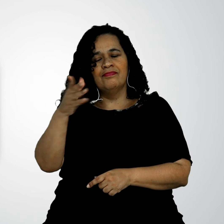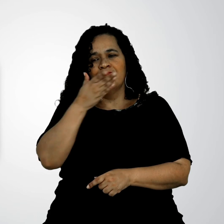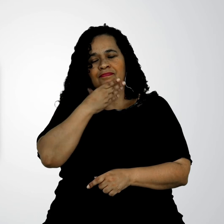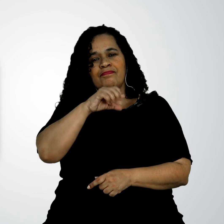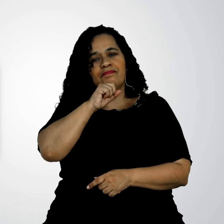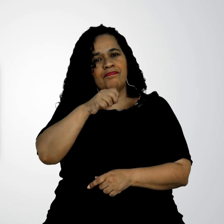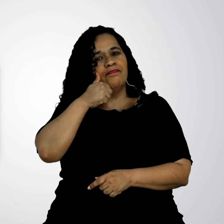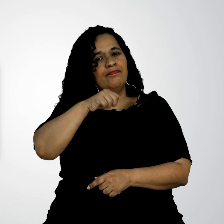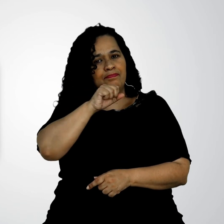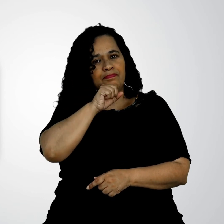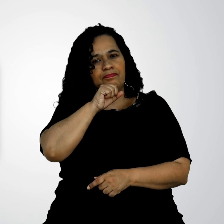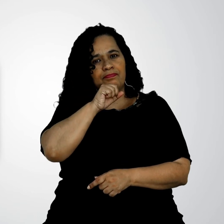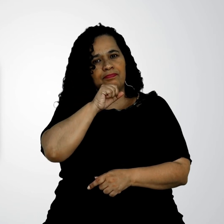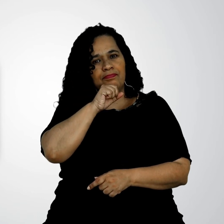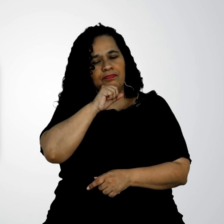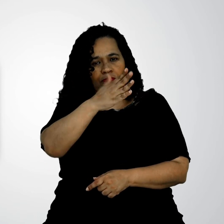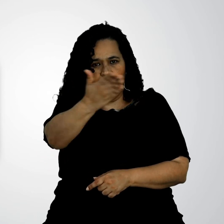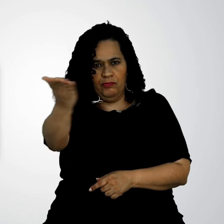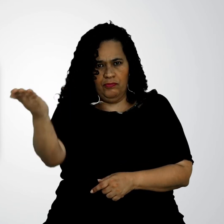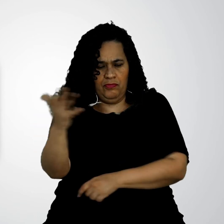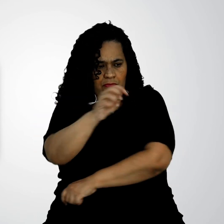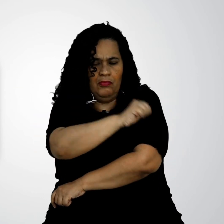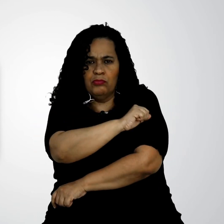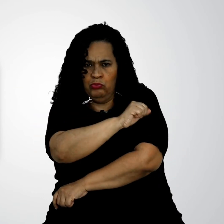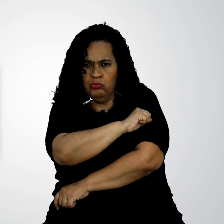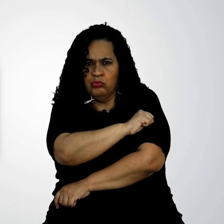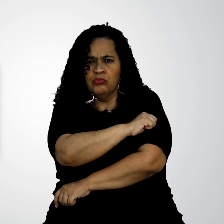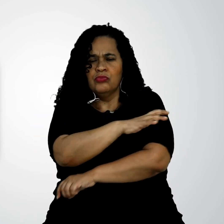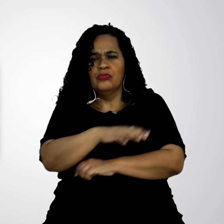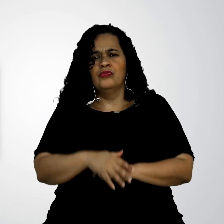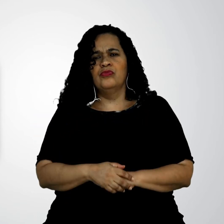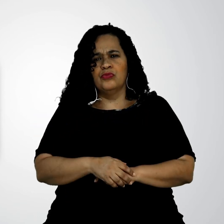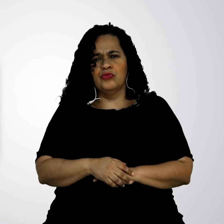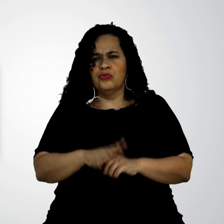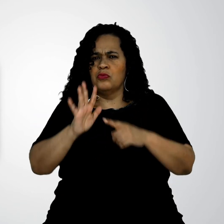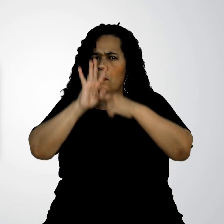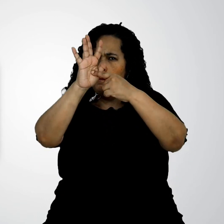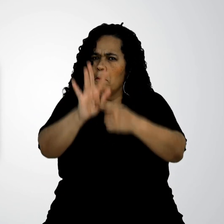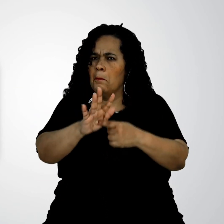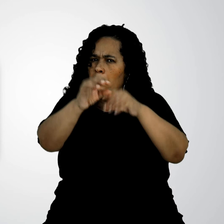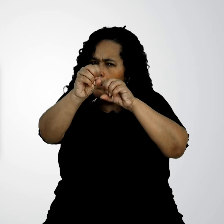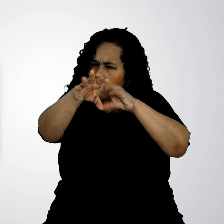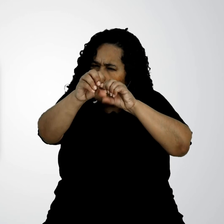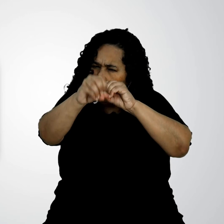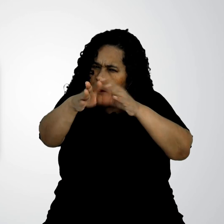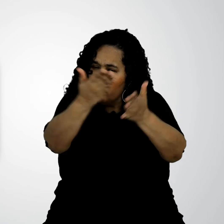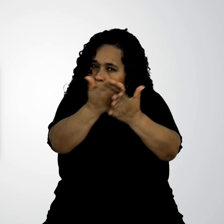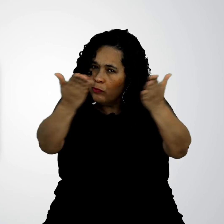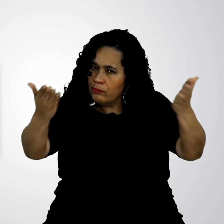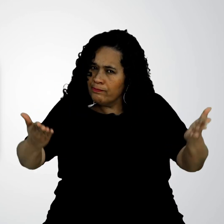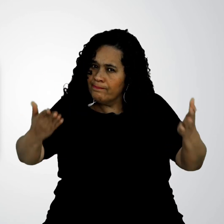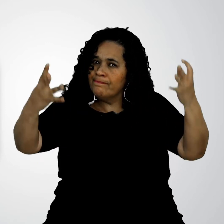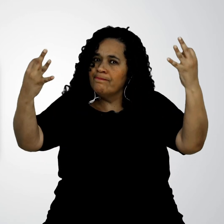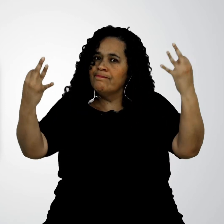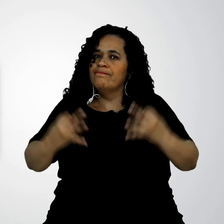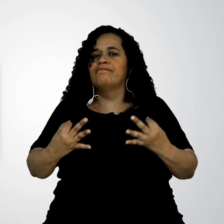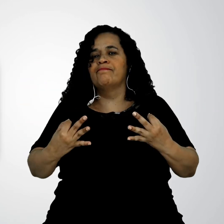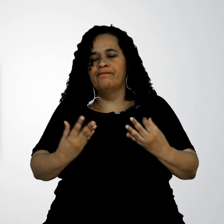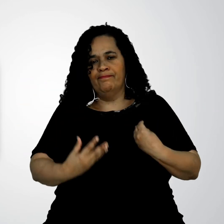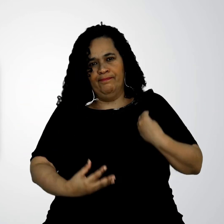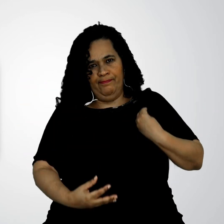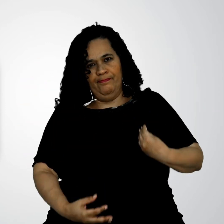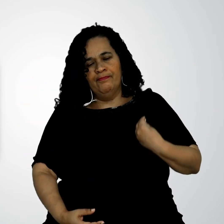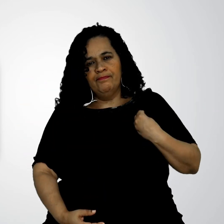meus irmãos, aluno, aluna, não é querendo colocar um peso maior sobre você. É uma realidade, porque